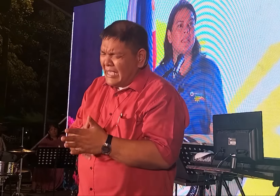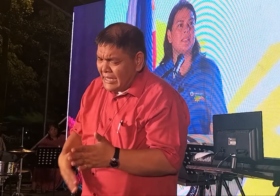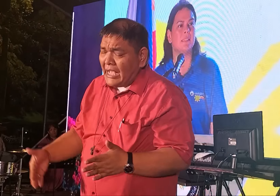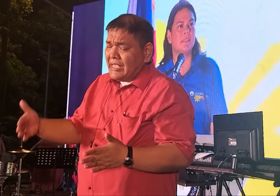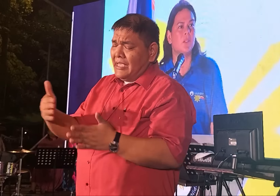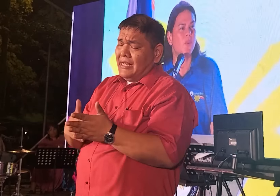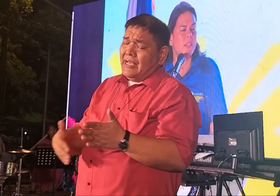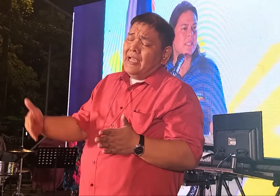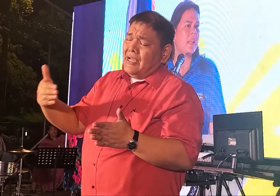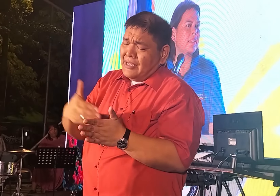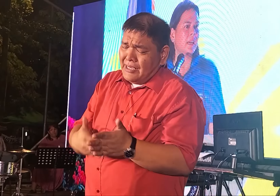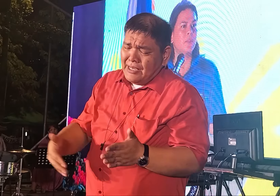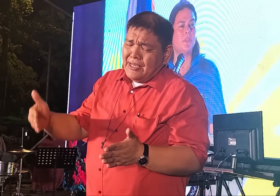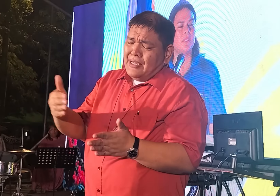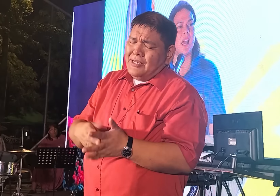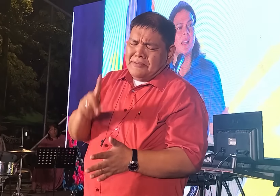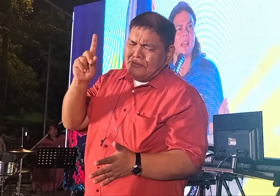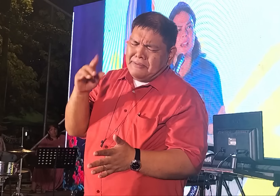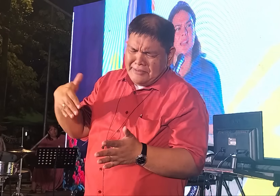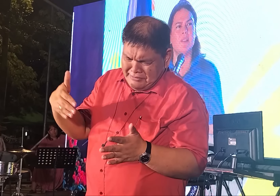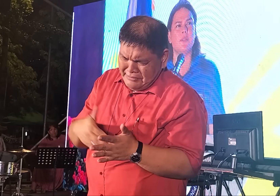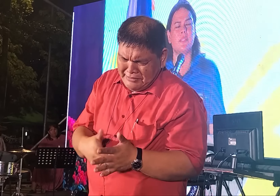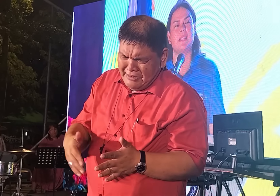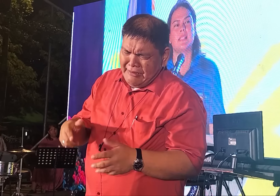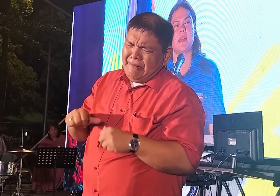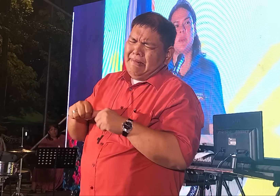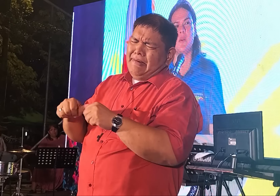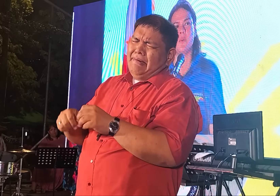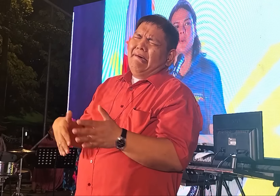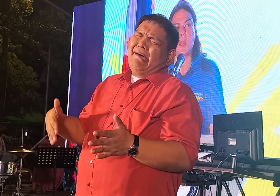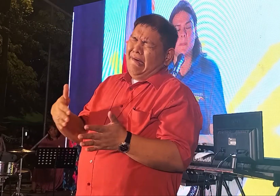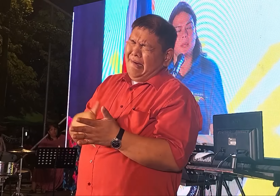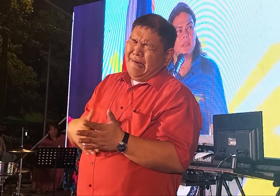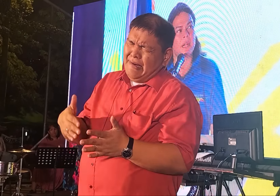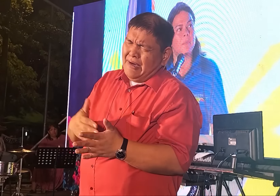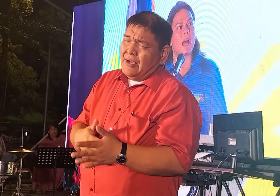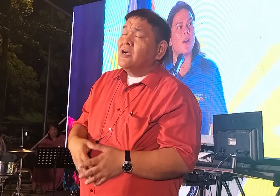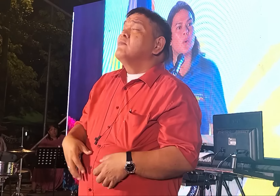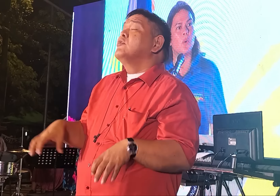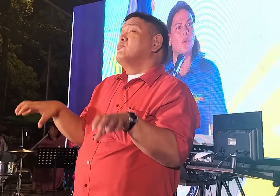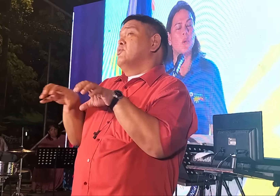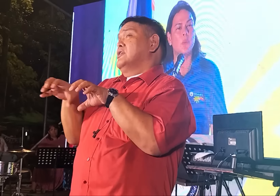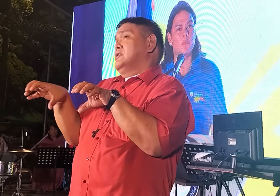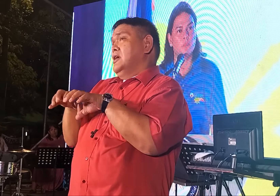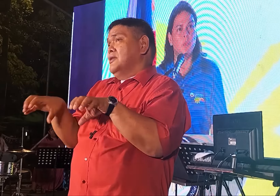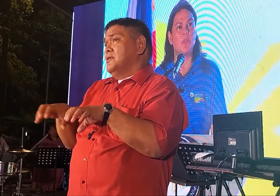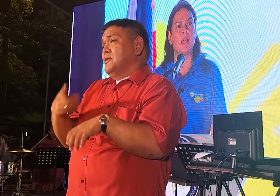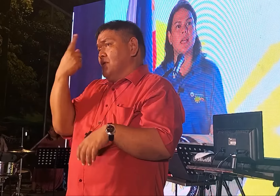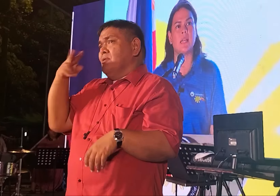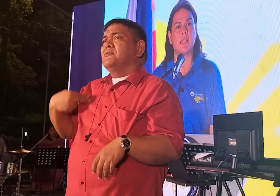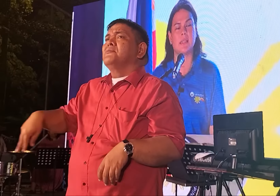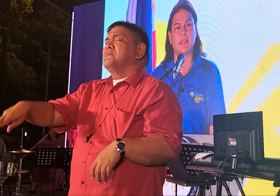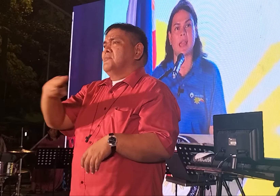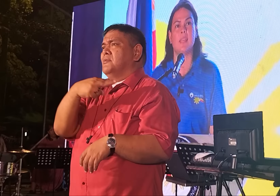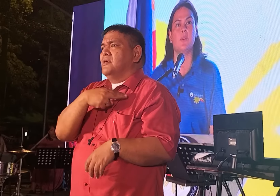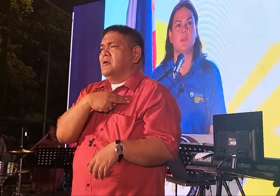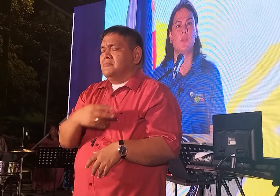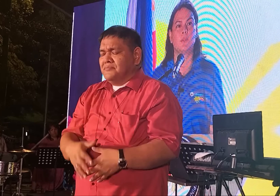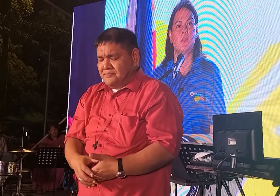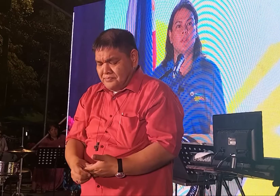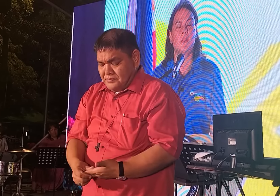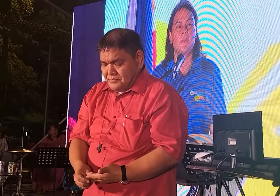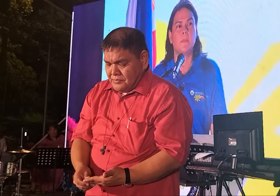Paulit-ulit yan. Noong isang taon, hanggang ngayon, sinasabi ko, magtrabaho muna